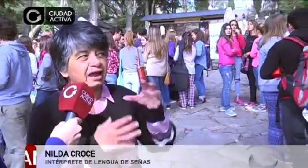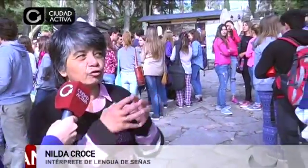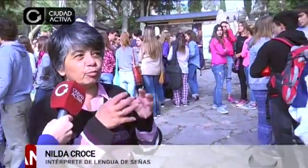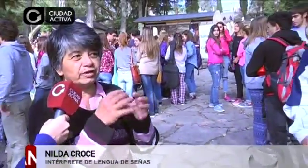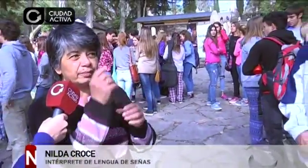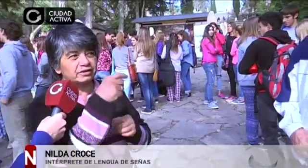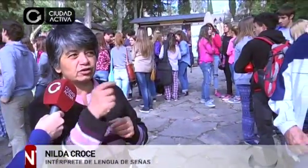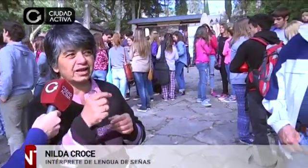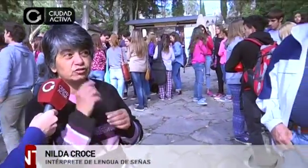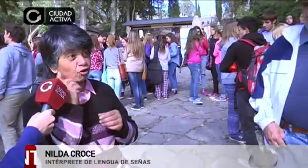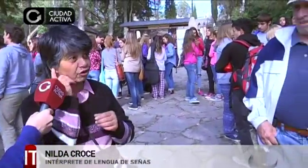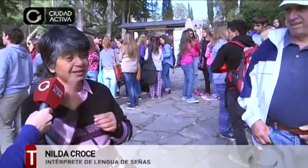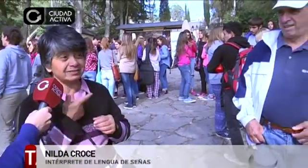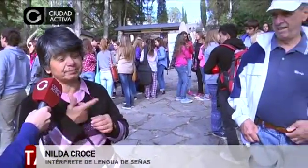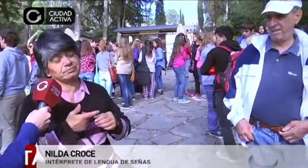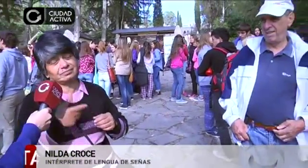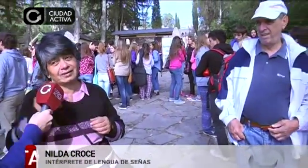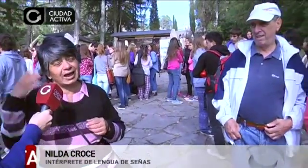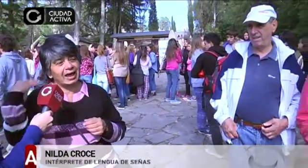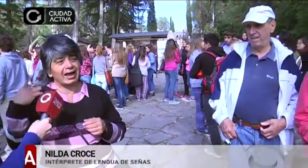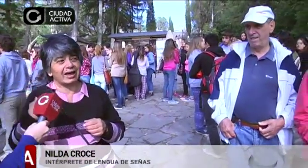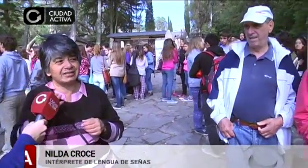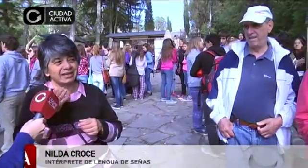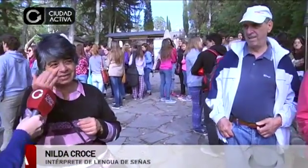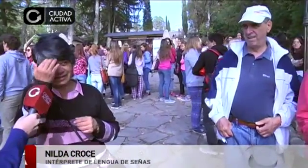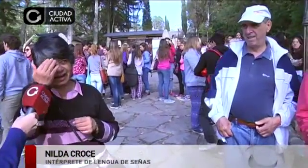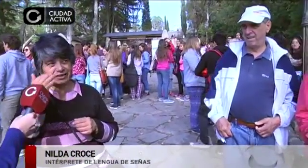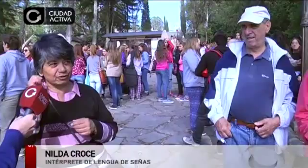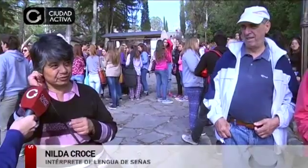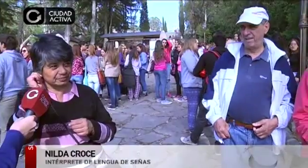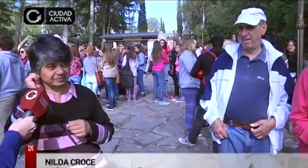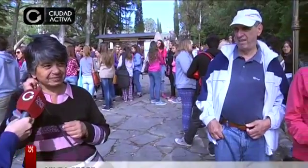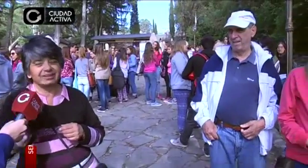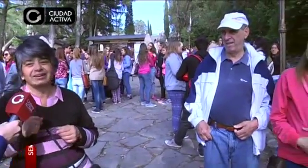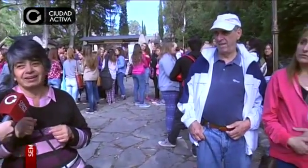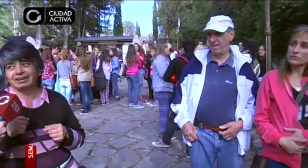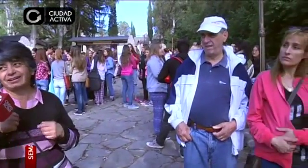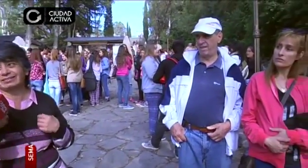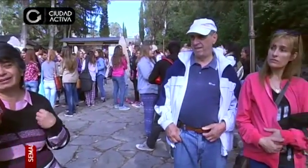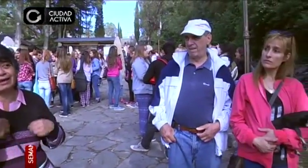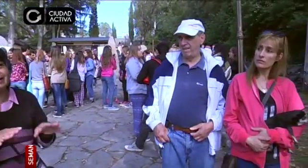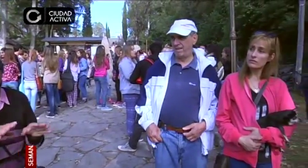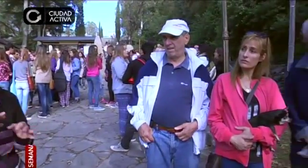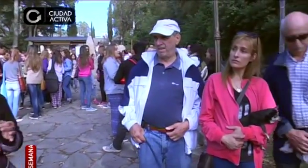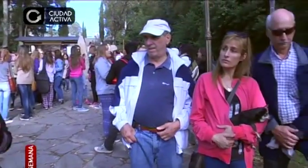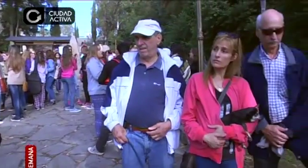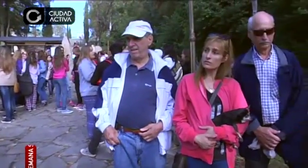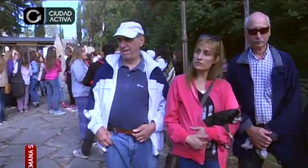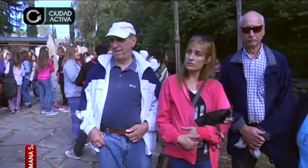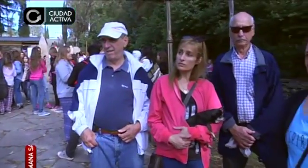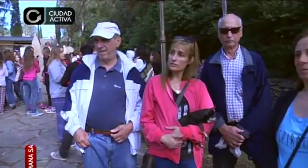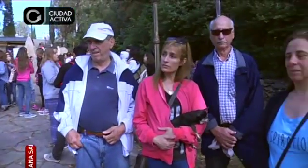Conocí al grupo de personas sordas hace 15 años. Y ahí empecé